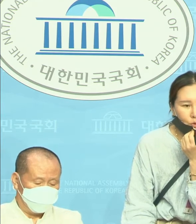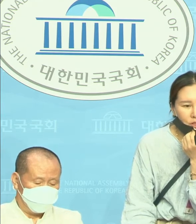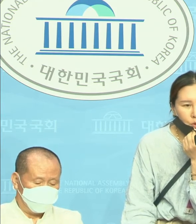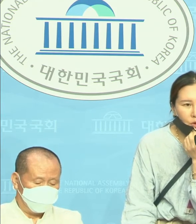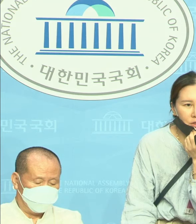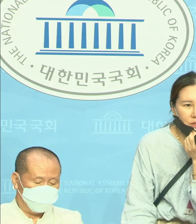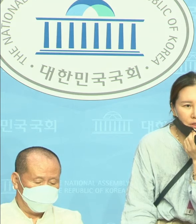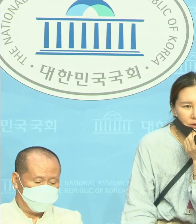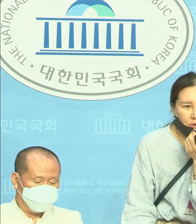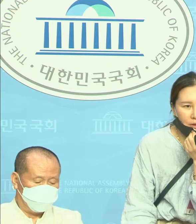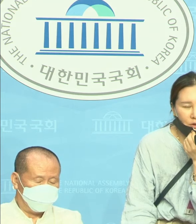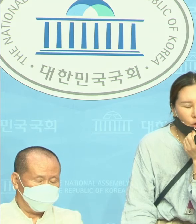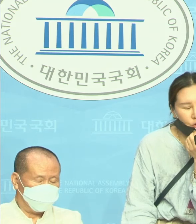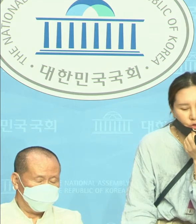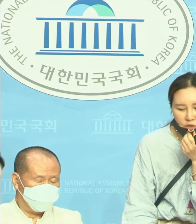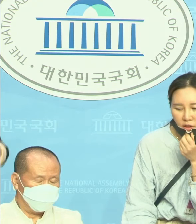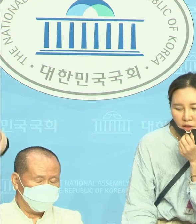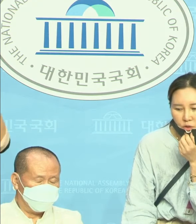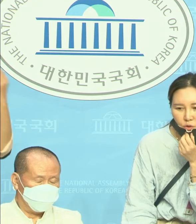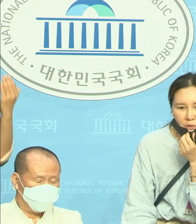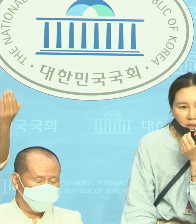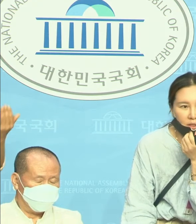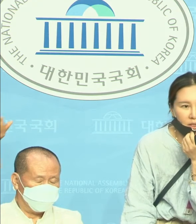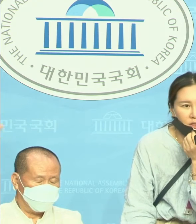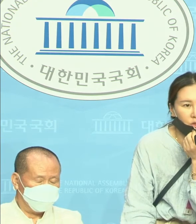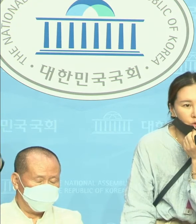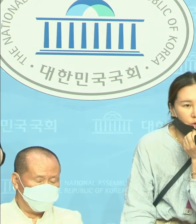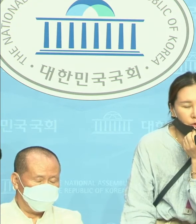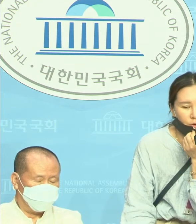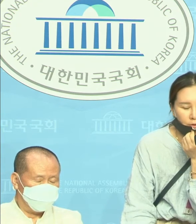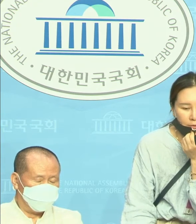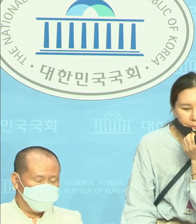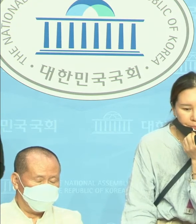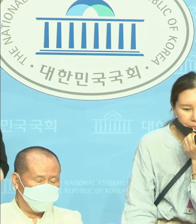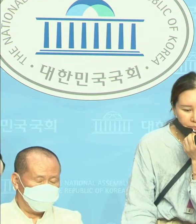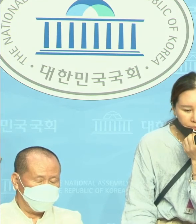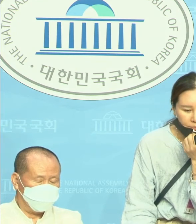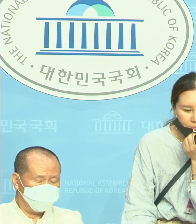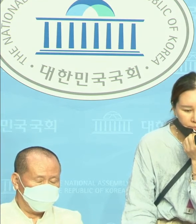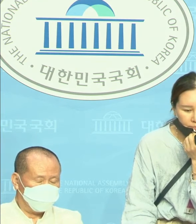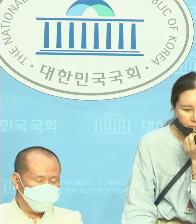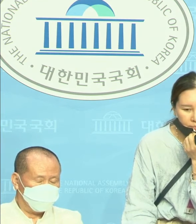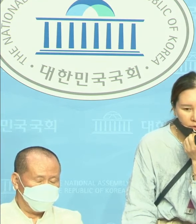예 모든 지원이 다 거의 중단되는 거나 마찬가지 셔서